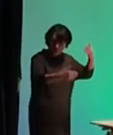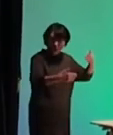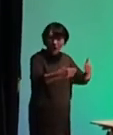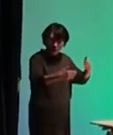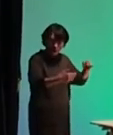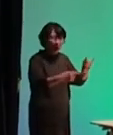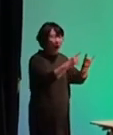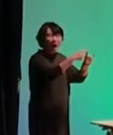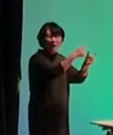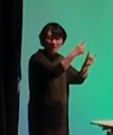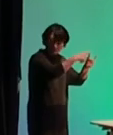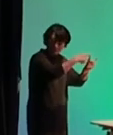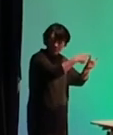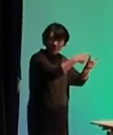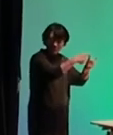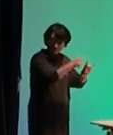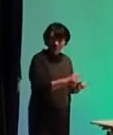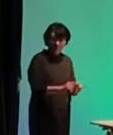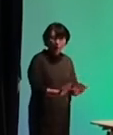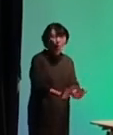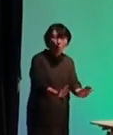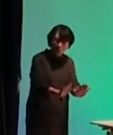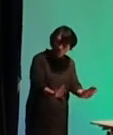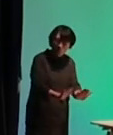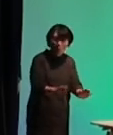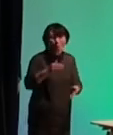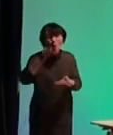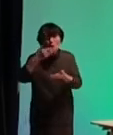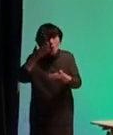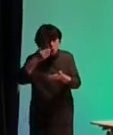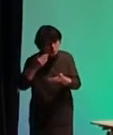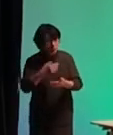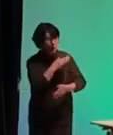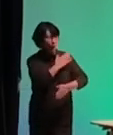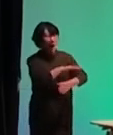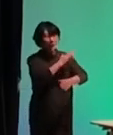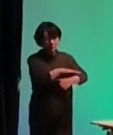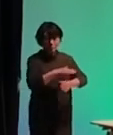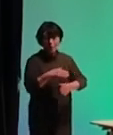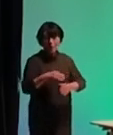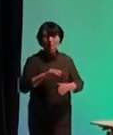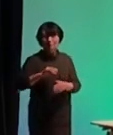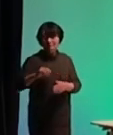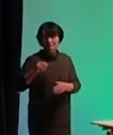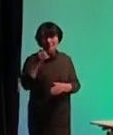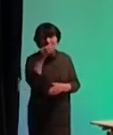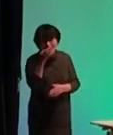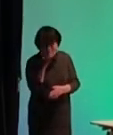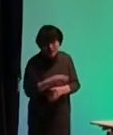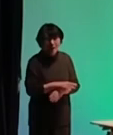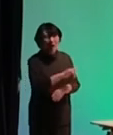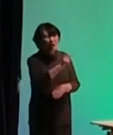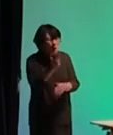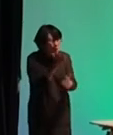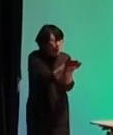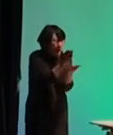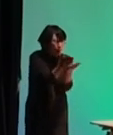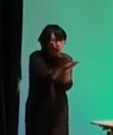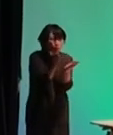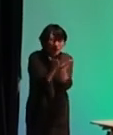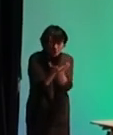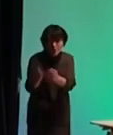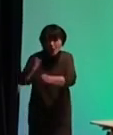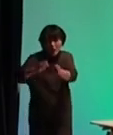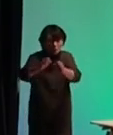IT、お子さん、キッズですね、で食、ファッション、アニメ、今までそれぞれ別々で活動していた人